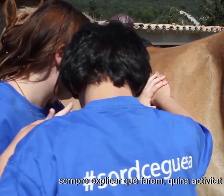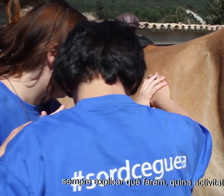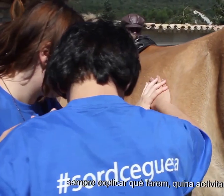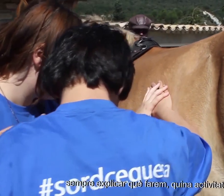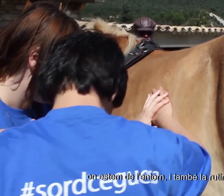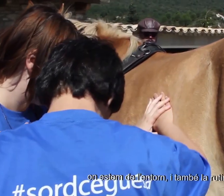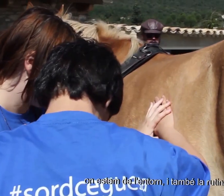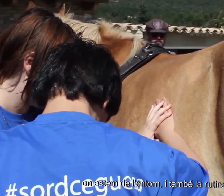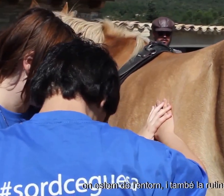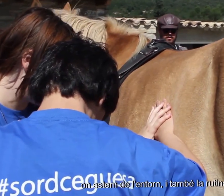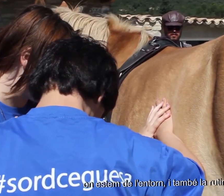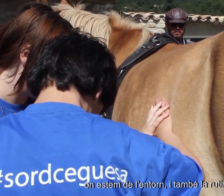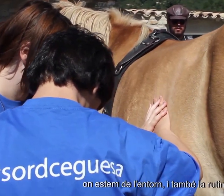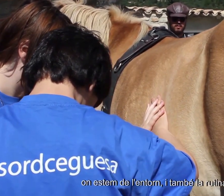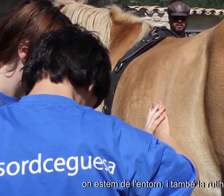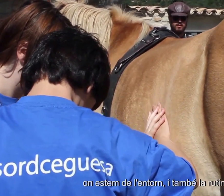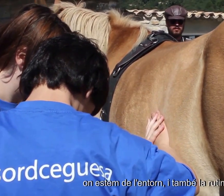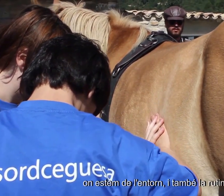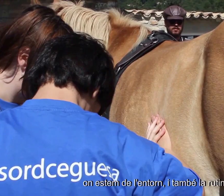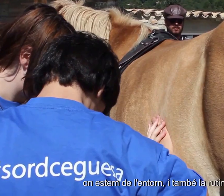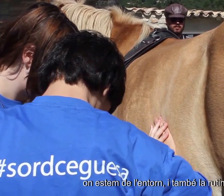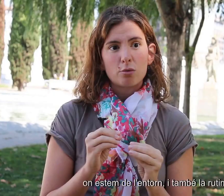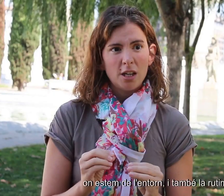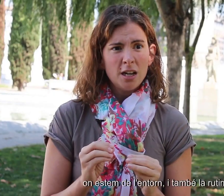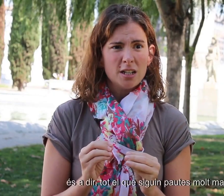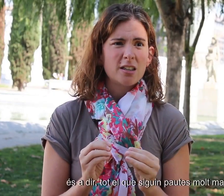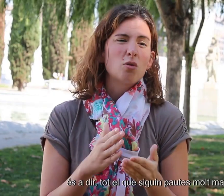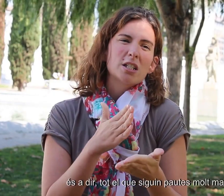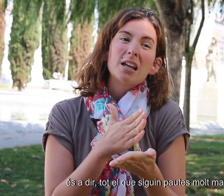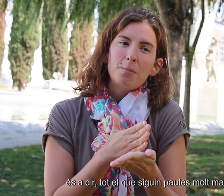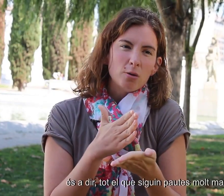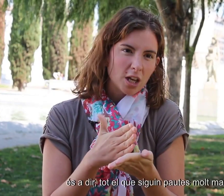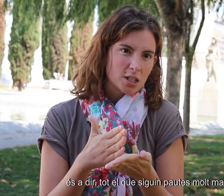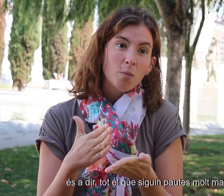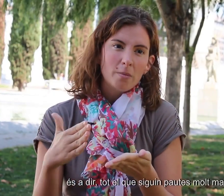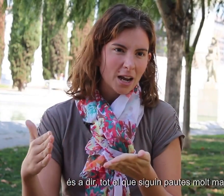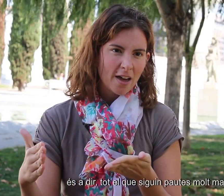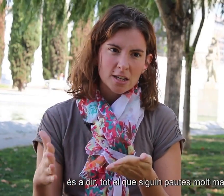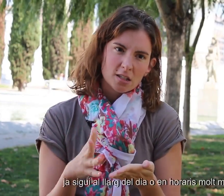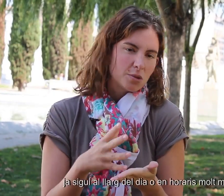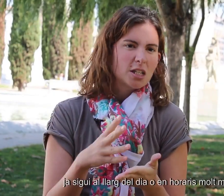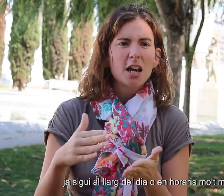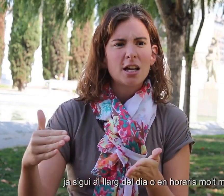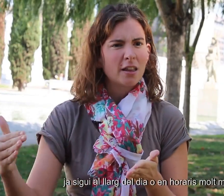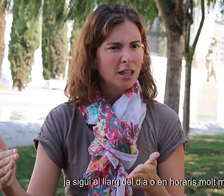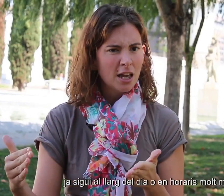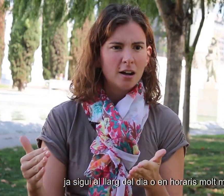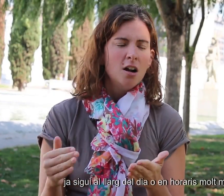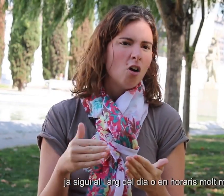activitat farem, on estem de l'entorn i també la rutina, és a dir, tot el que siguin pautes molt marcades, ja sigui al llarg del dia o